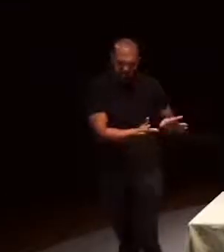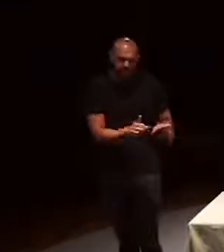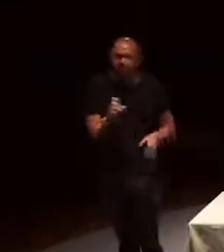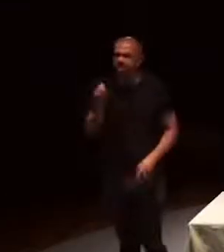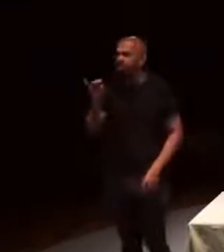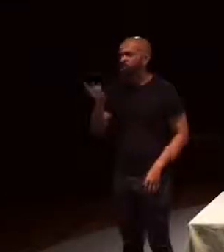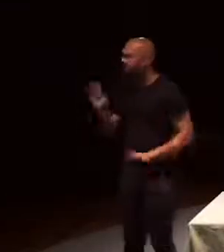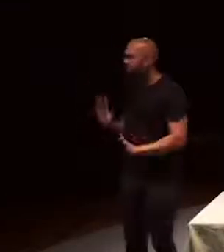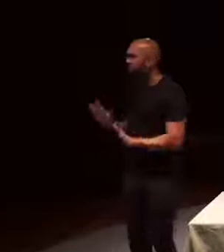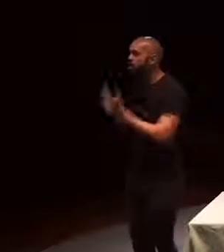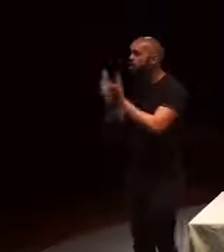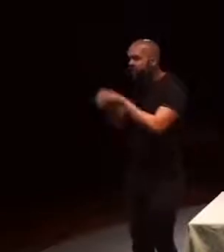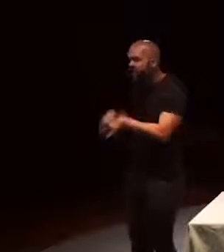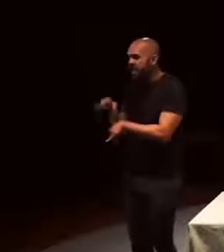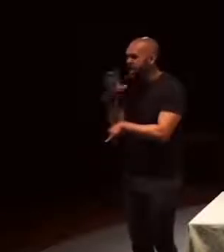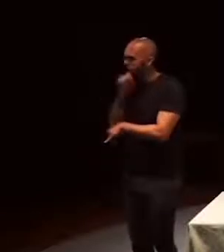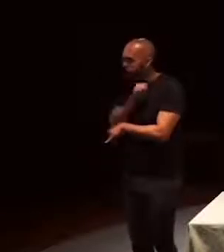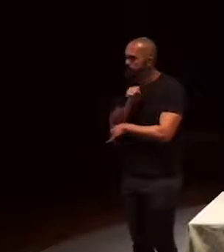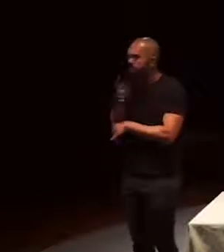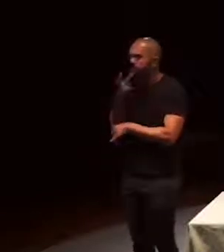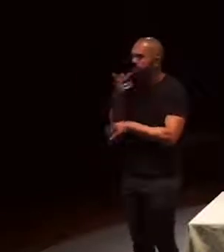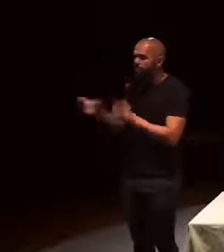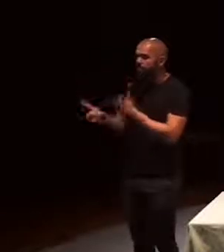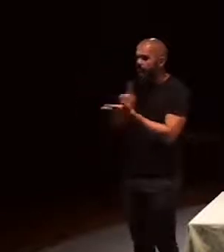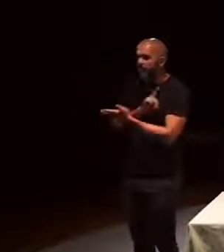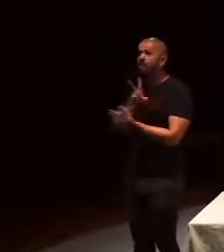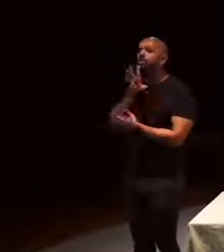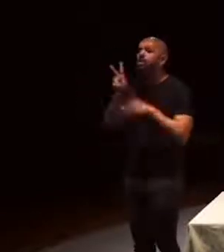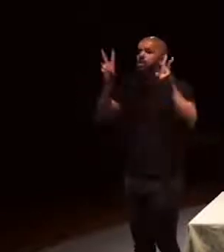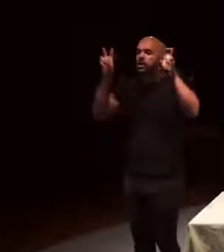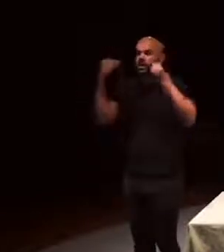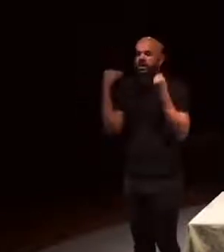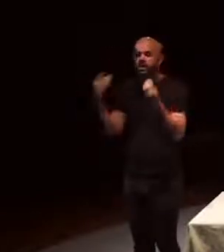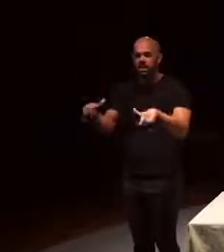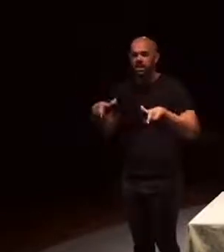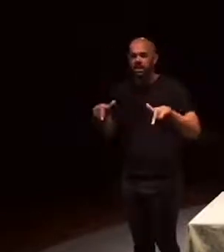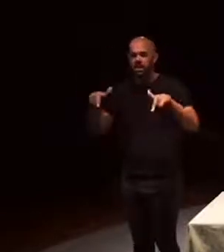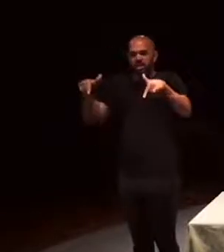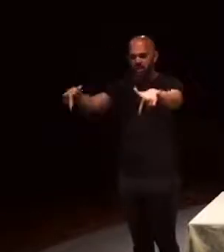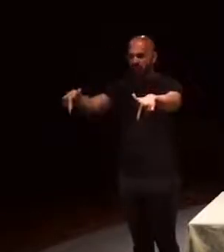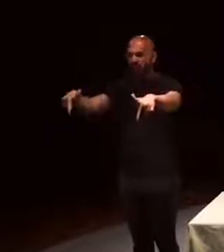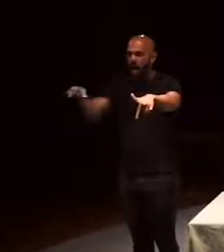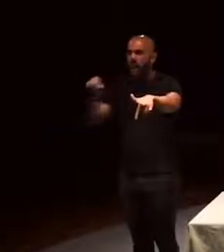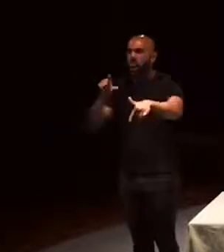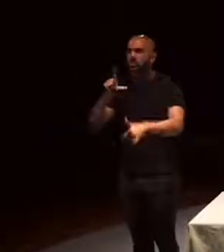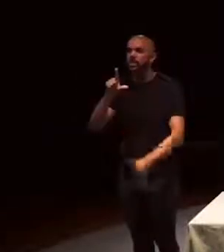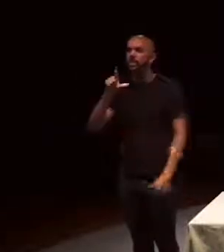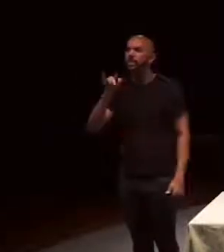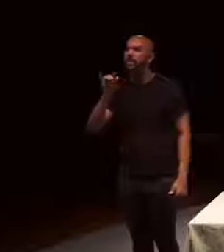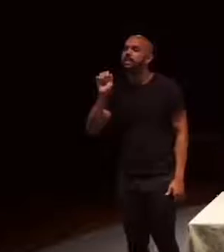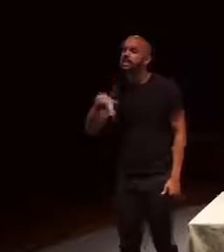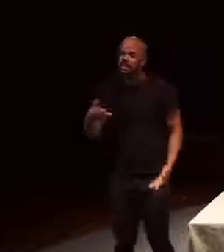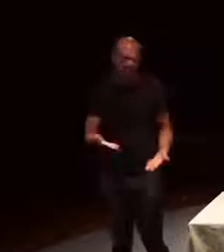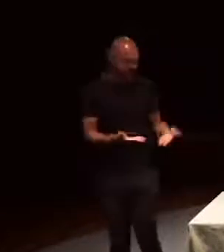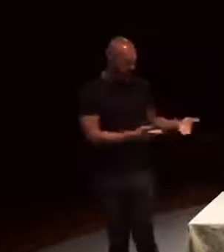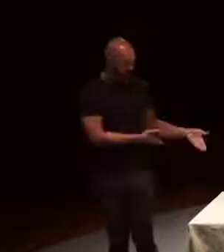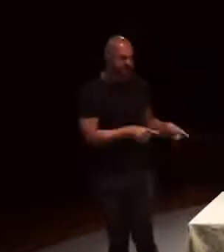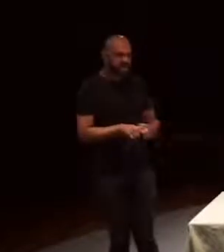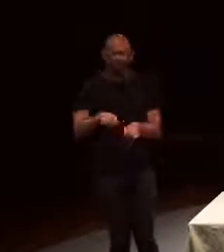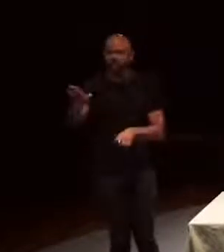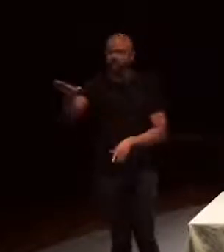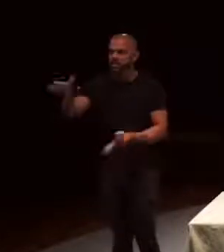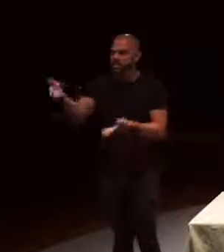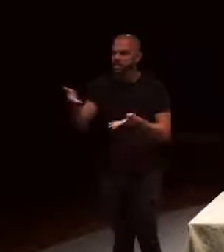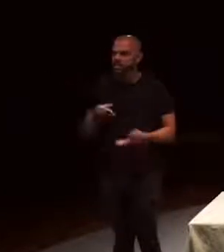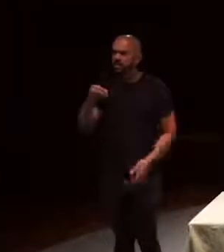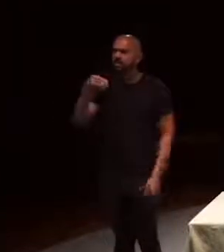Não, finalizando mesmo, você finaliza. Tinha falado a respeito de entregar o certificado aqui, sim, antes, para a Lília, a doutora Lília, chamar o Marcos Bessman, que